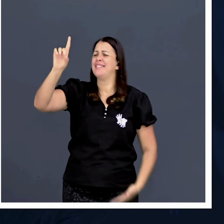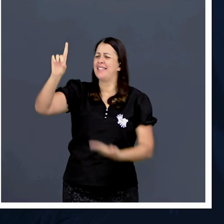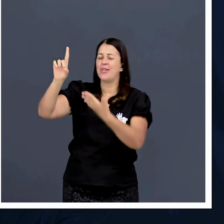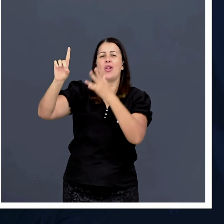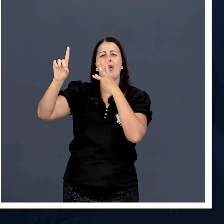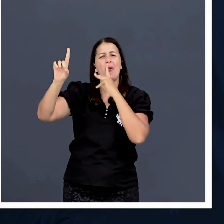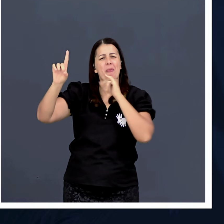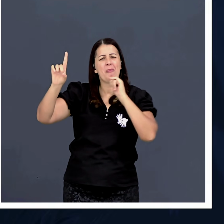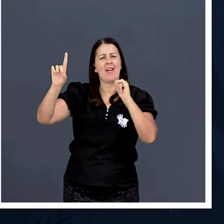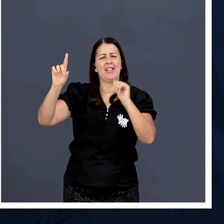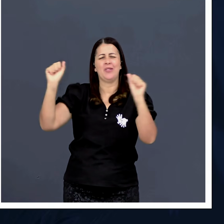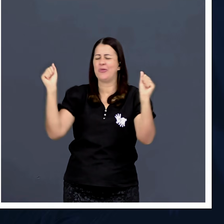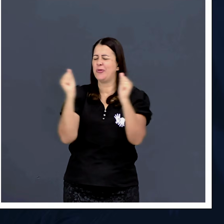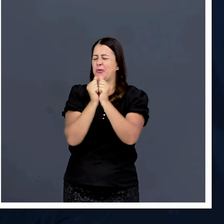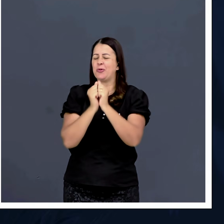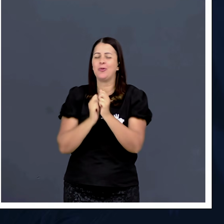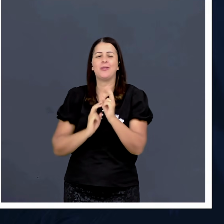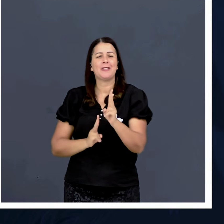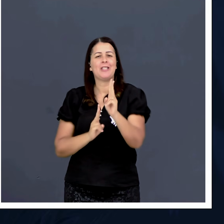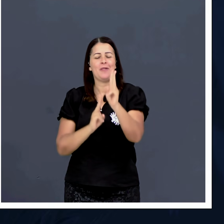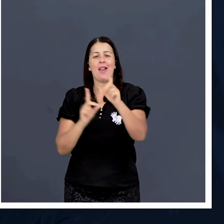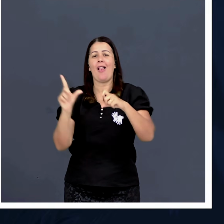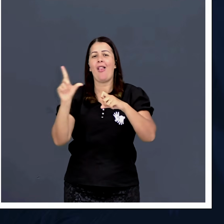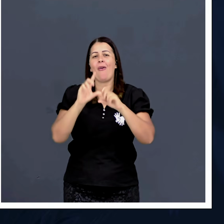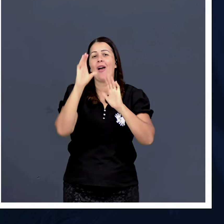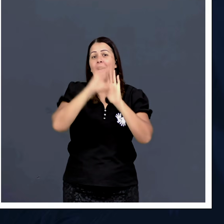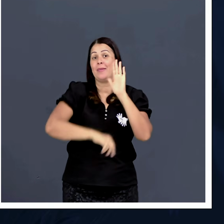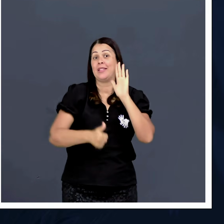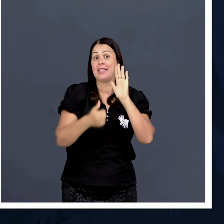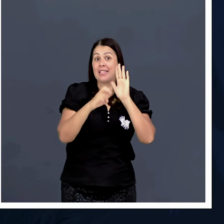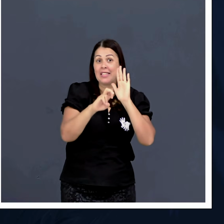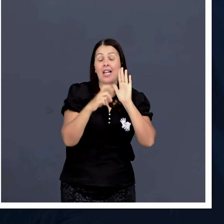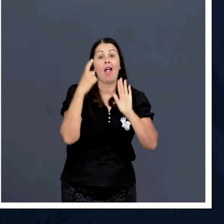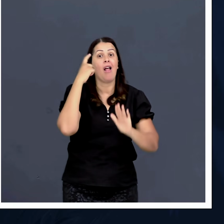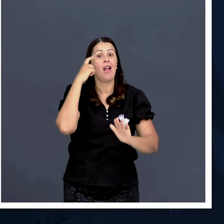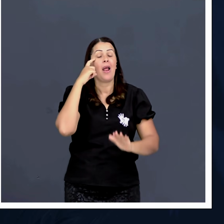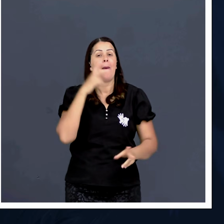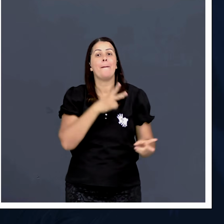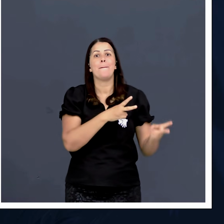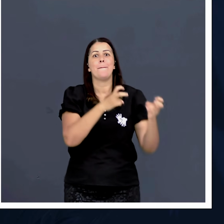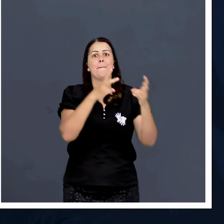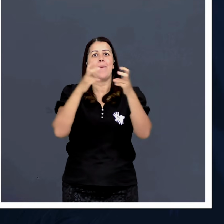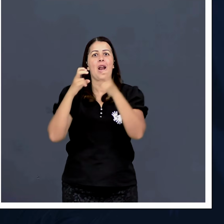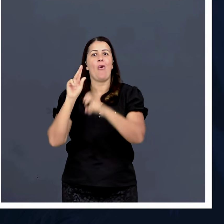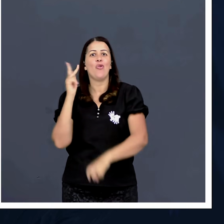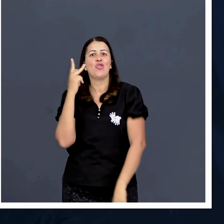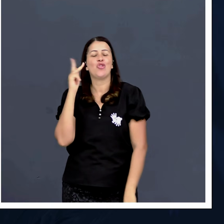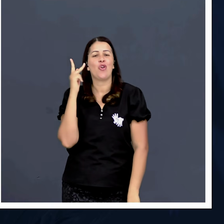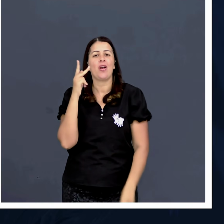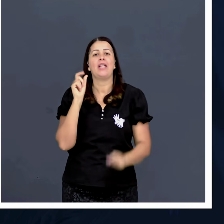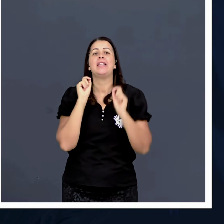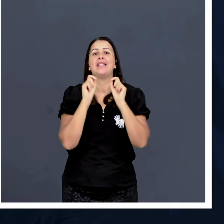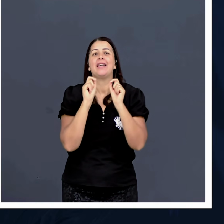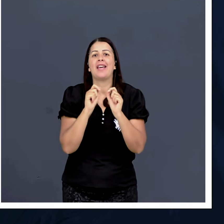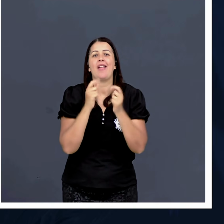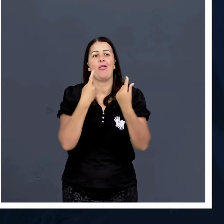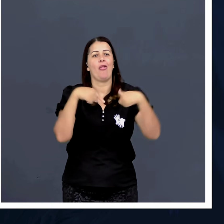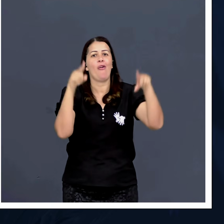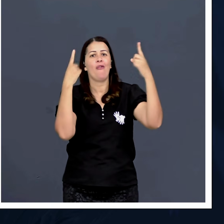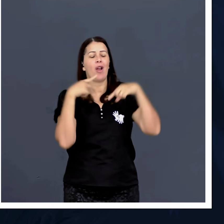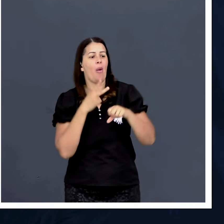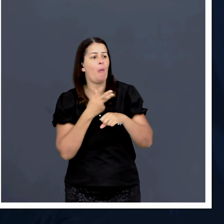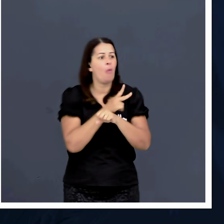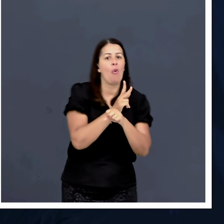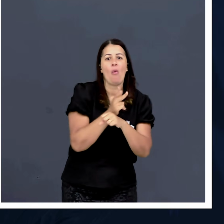Pai, Ele está perto. É lá em Lucas 15, por exemplo, que a gente vê a parábola da ovelha perdida. A Bíblia